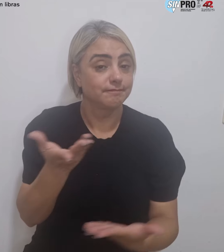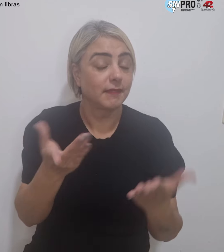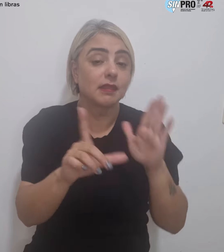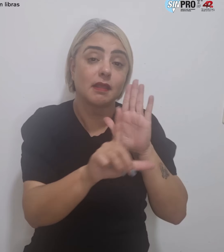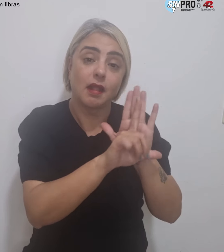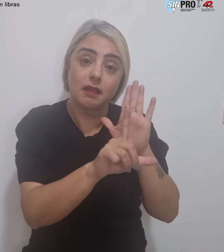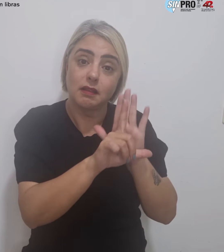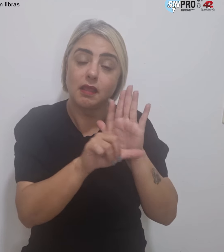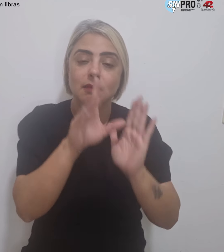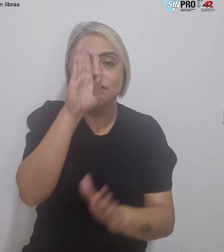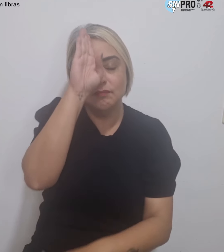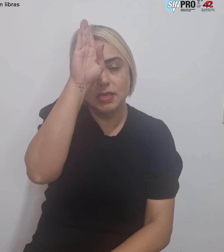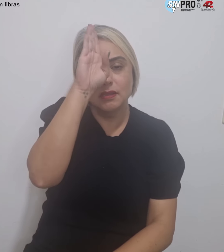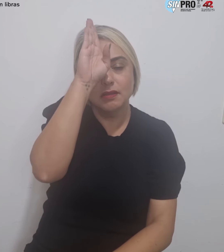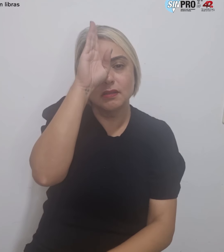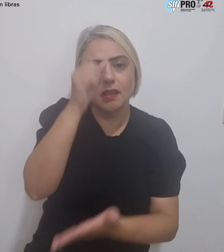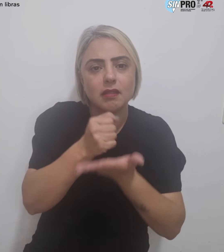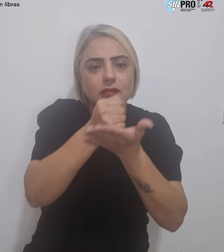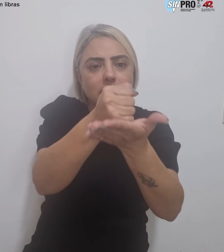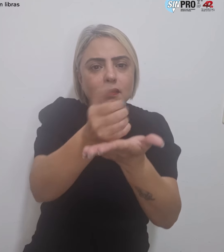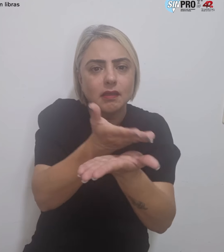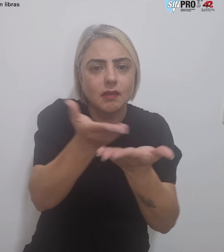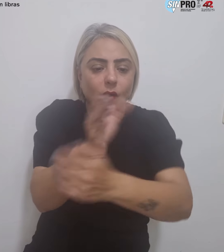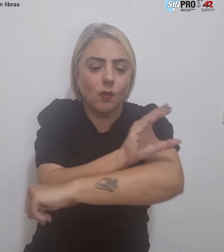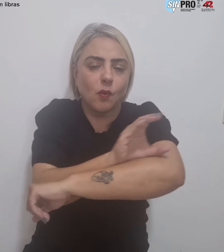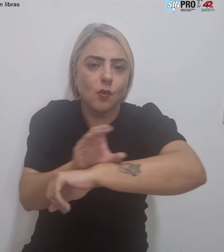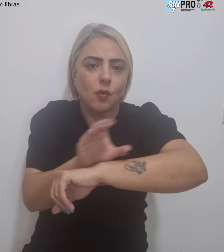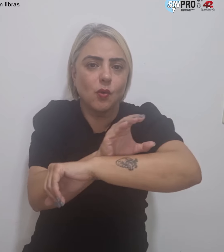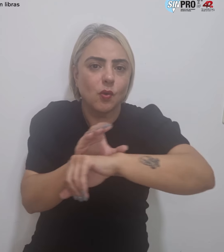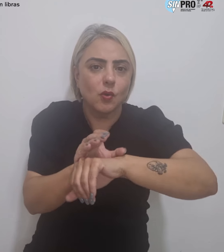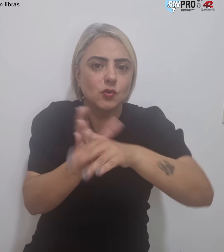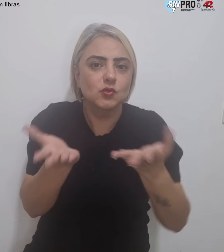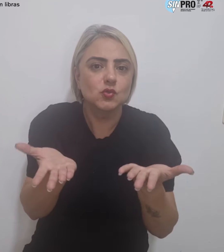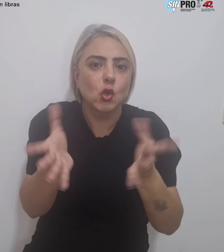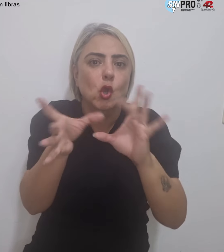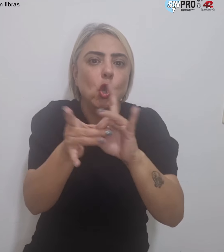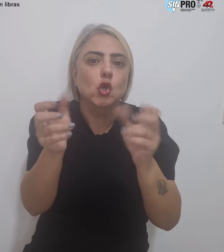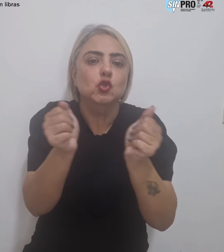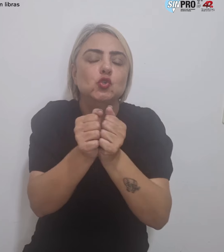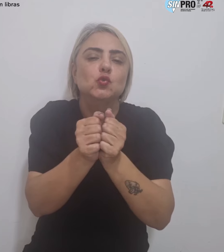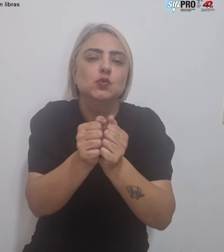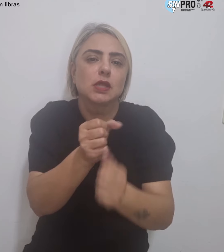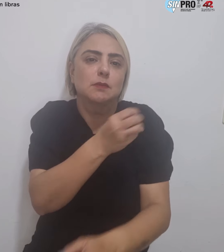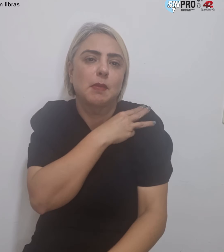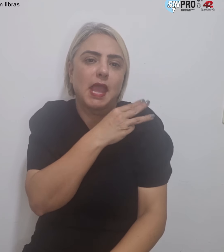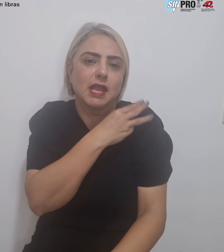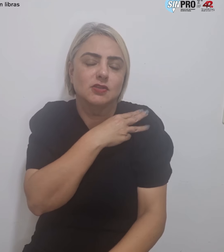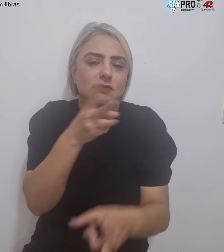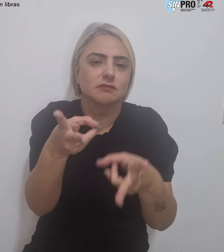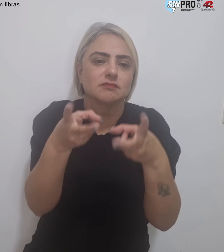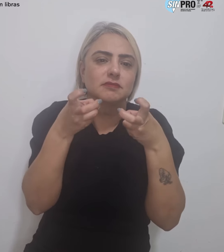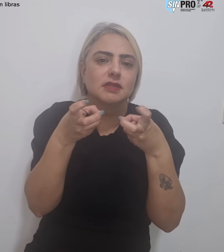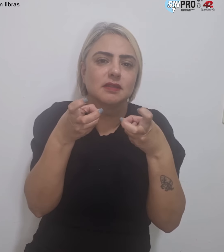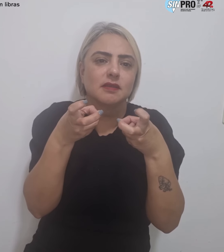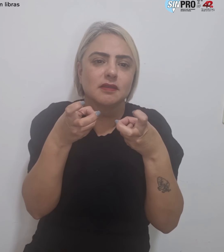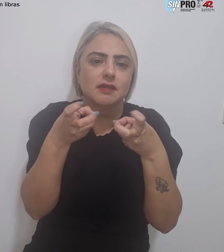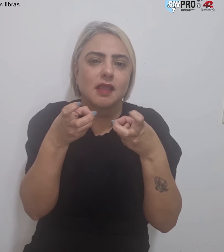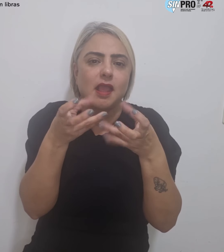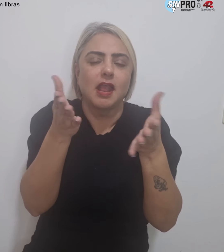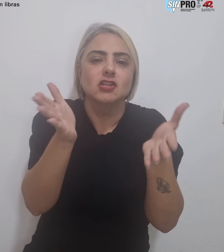prioriza a oferta de cursos integrados numa perspectiva de indissociabilidade